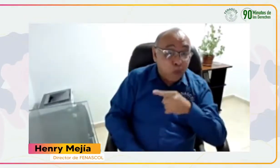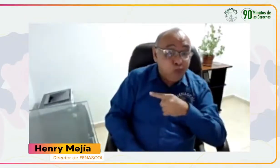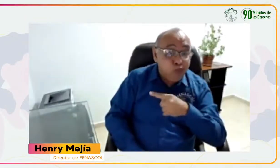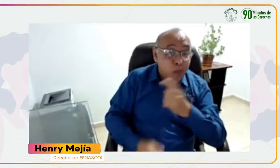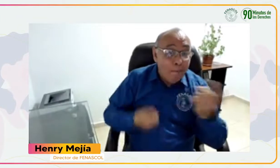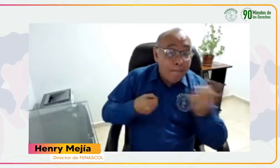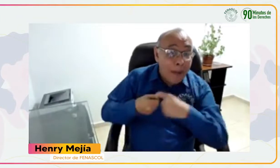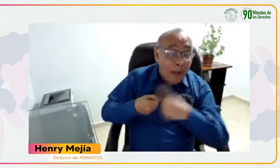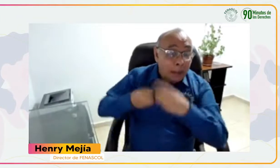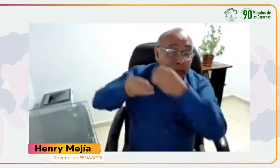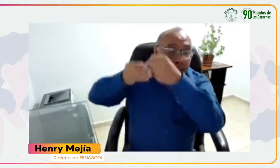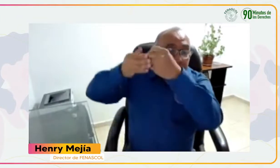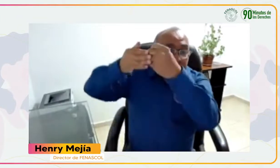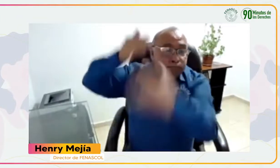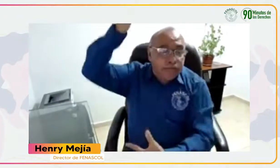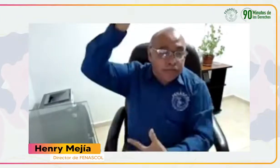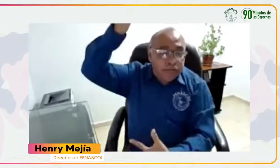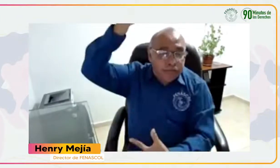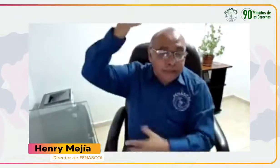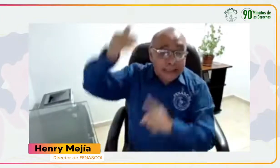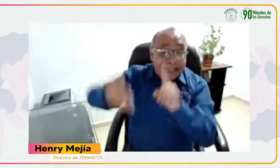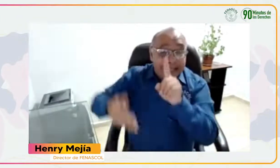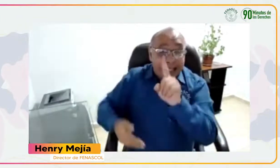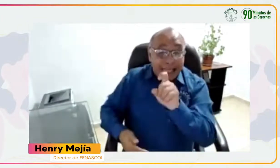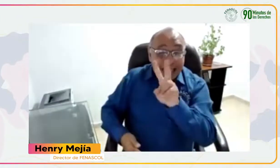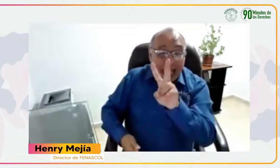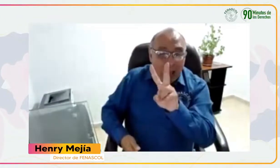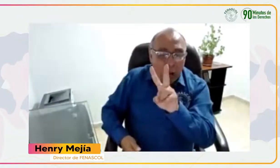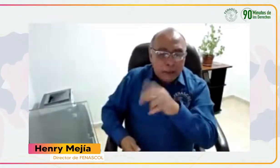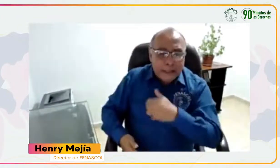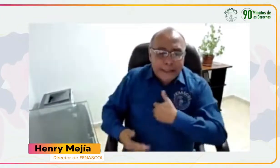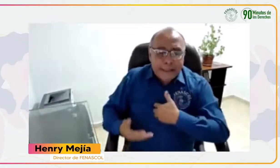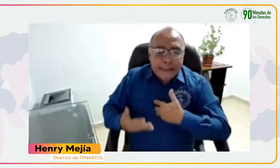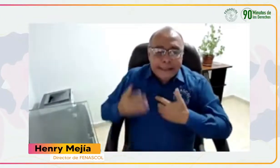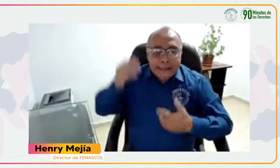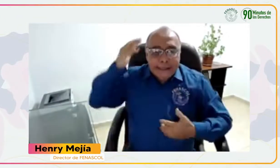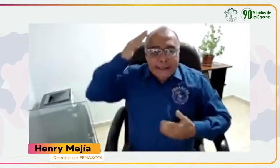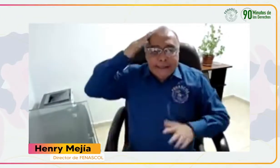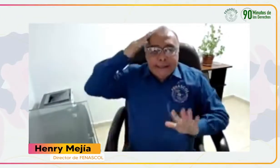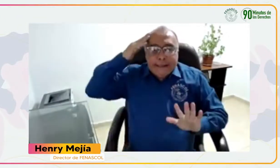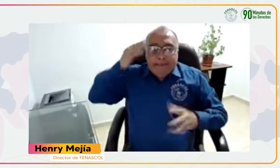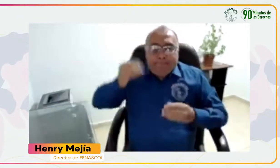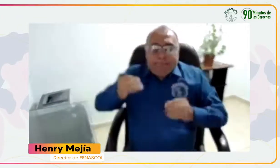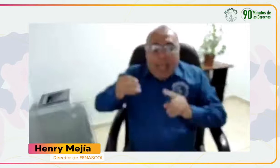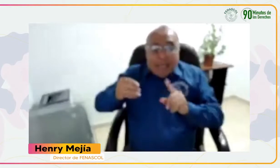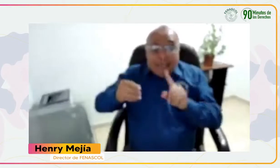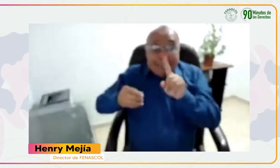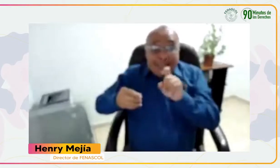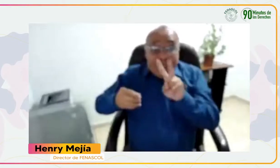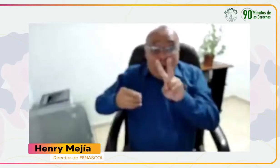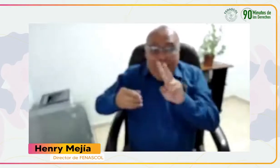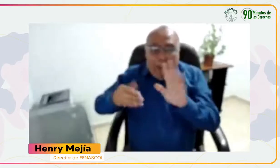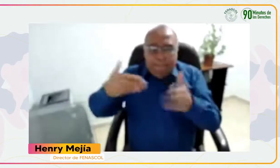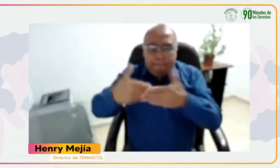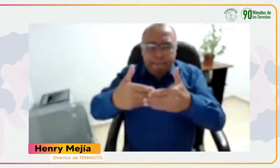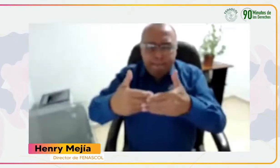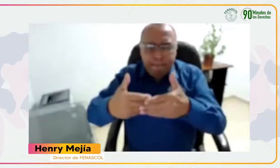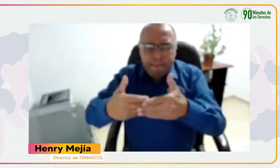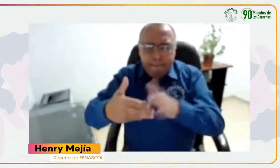interesadas en ser parte de esta comisión. Tenemos allí también la información, la base de datos, y decíamos